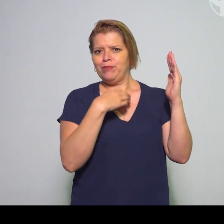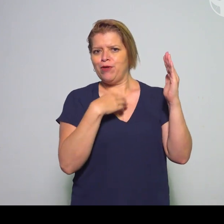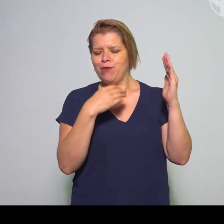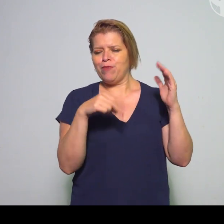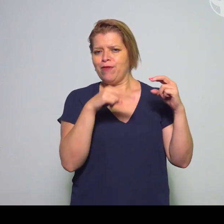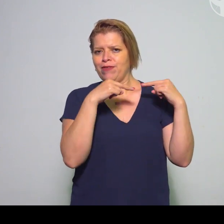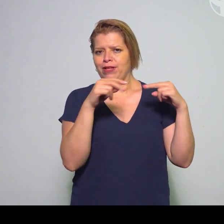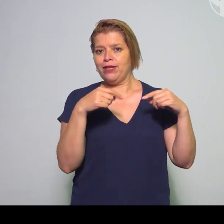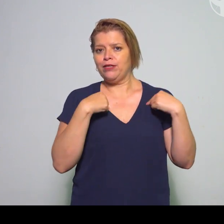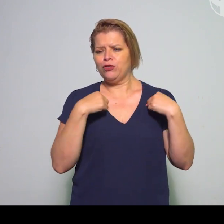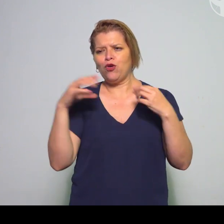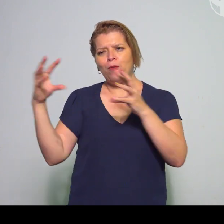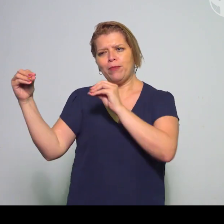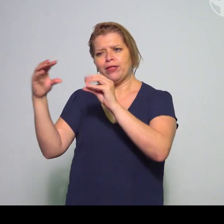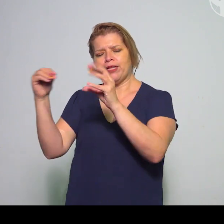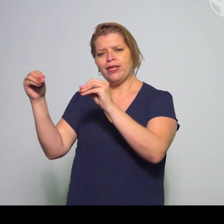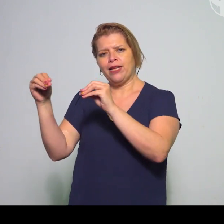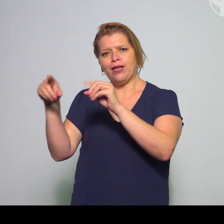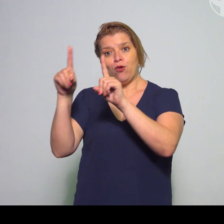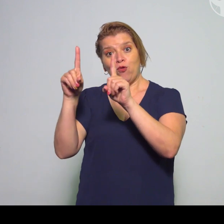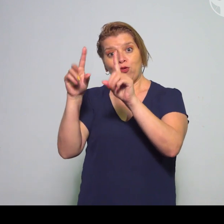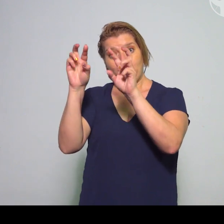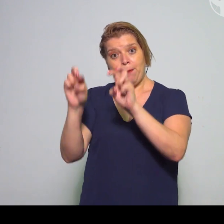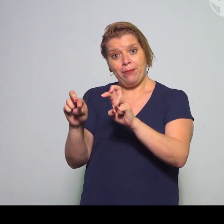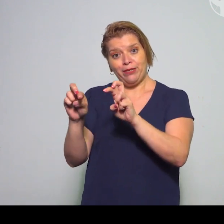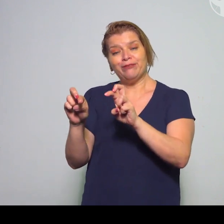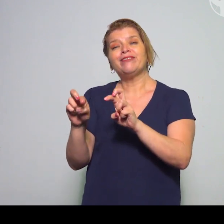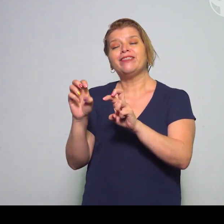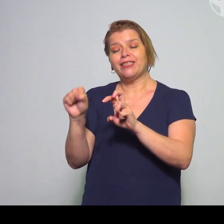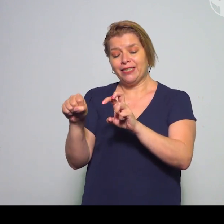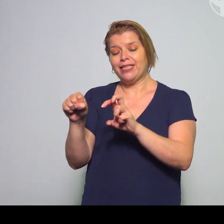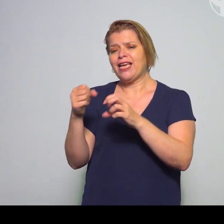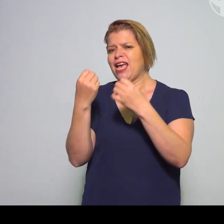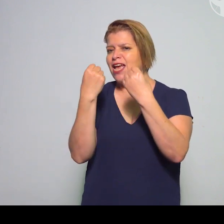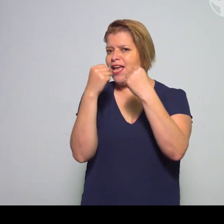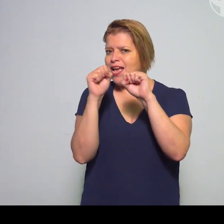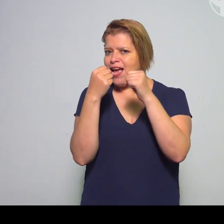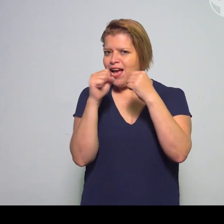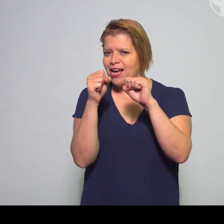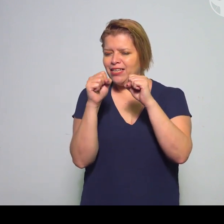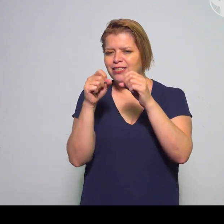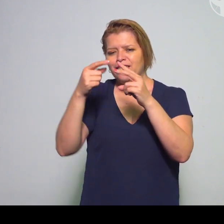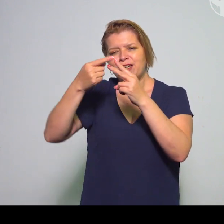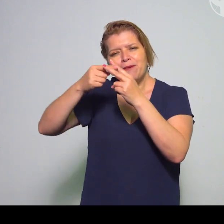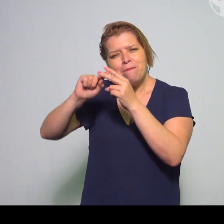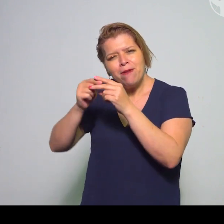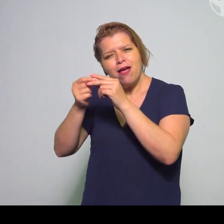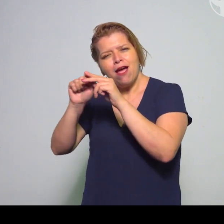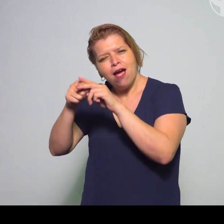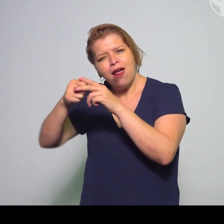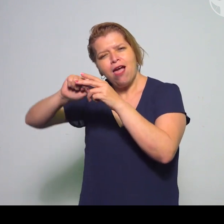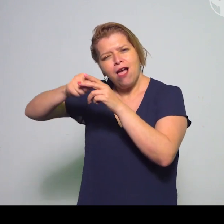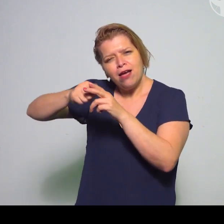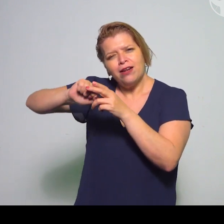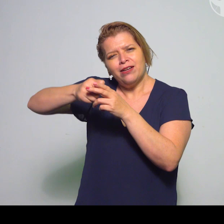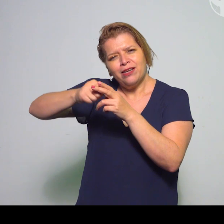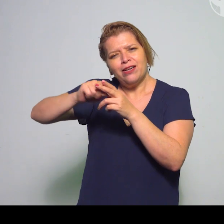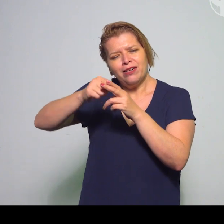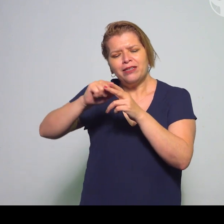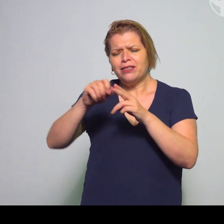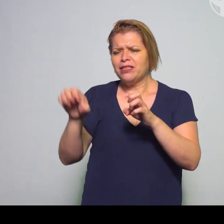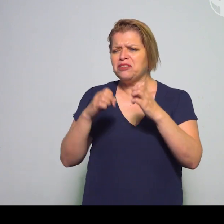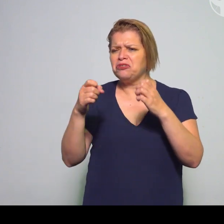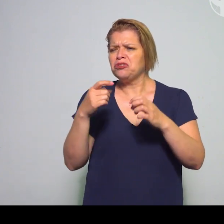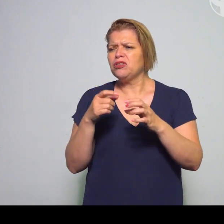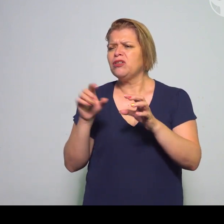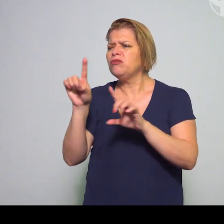un artesano, y quiero decirles esto, platiqué con Beatriz Cordón, que ella pues repara esta clase de piezas, y yo le pregunto,